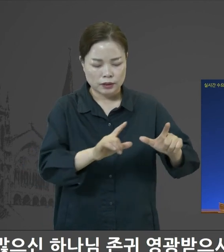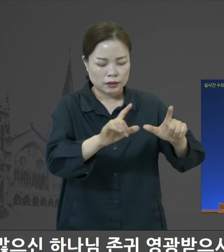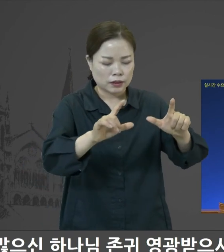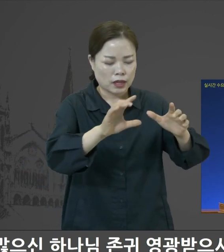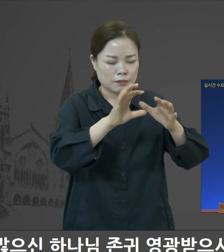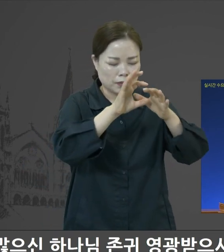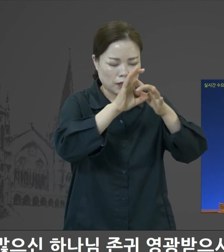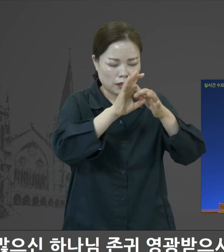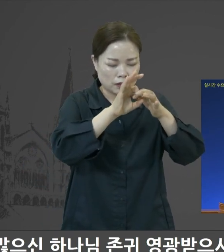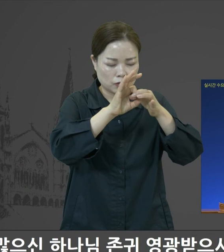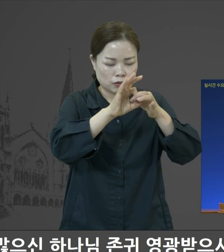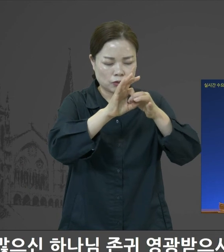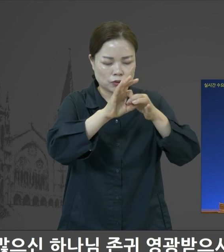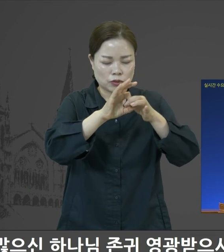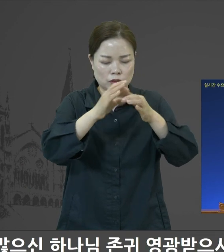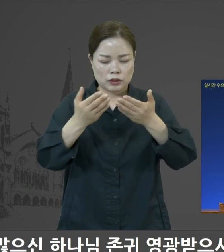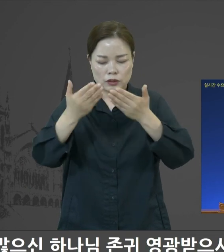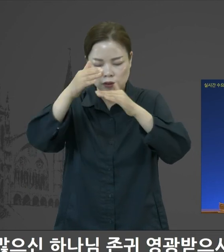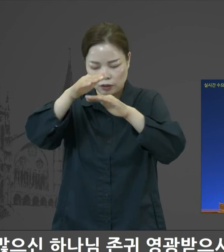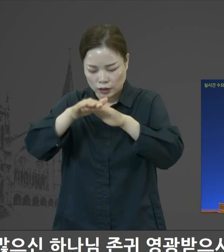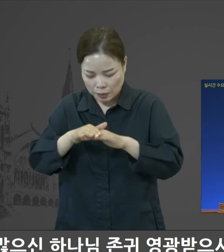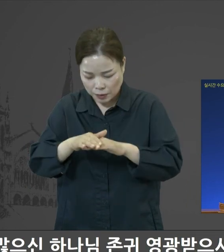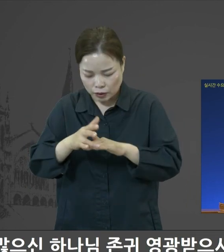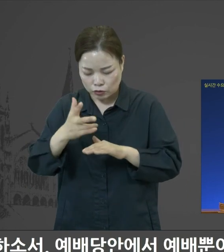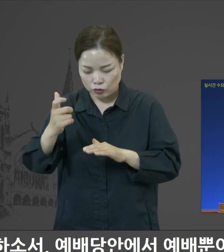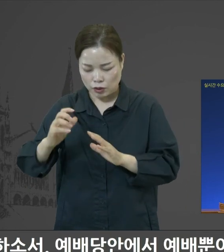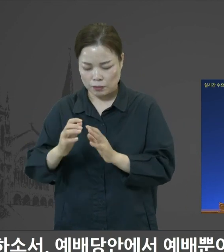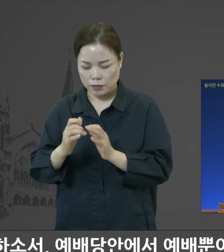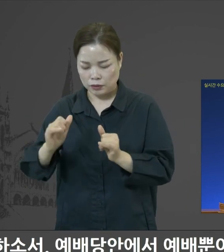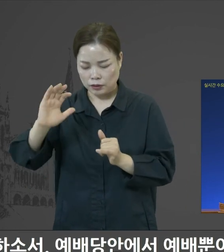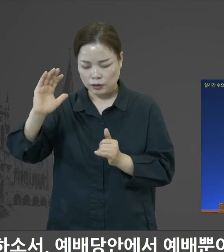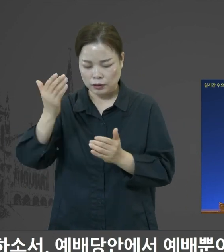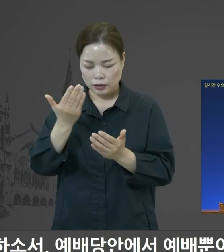예배를 통해 하나님께 영광 올려드리는 모든 주의 백성 되게